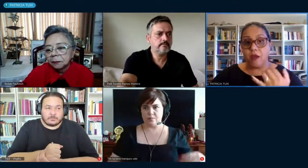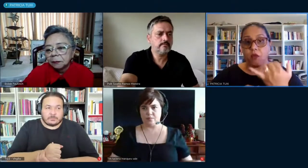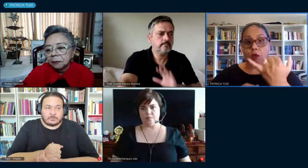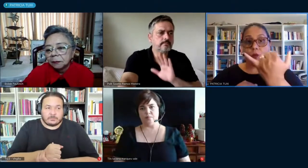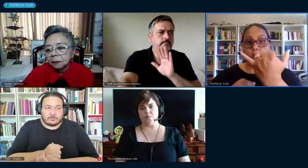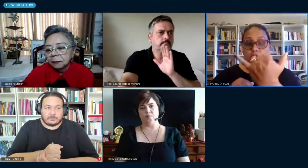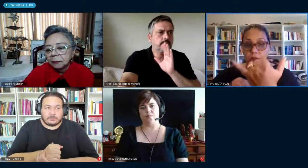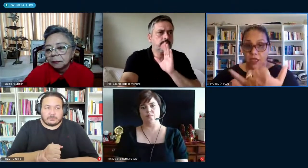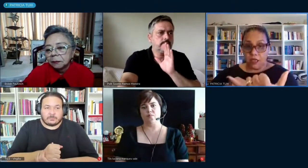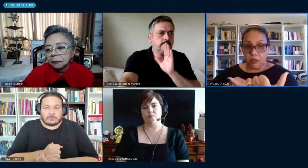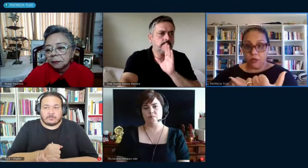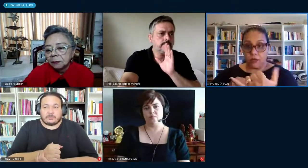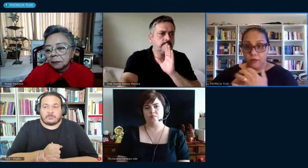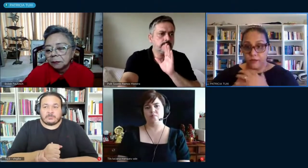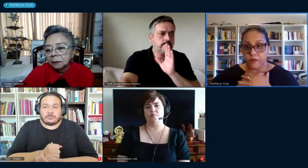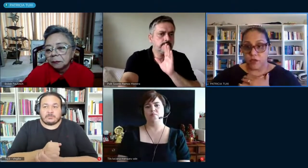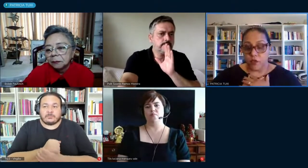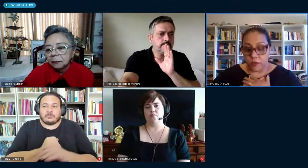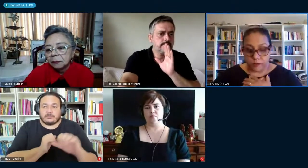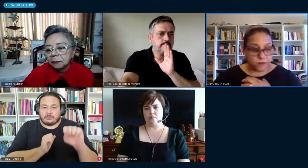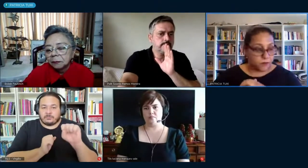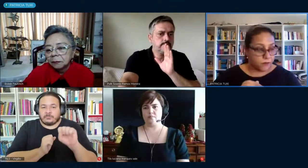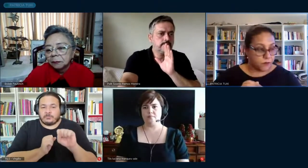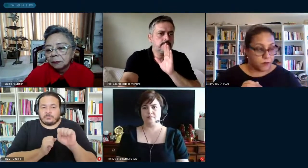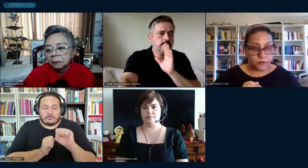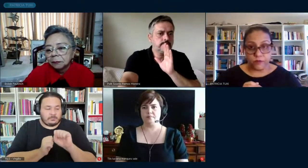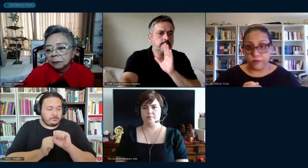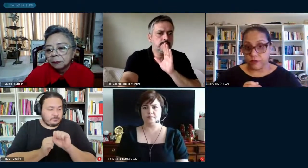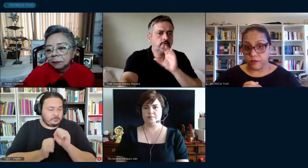que é o movimento... Desculpa.